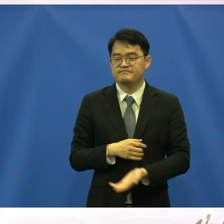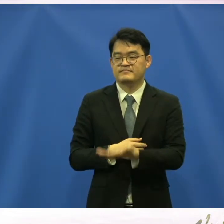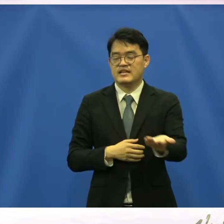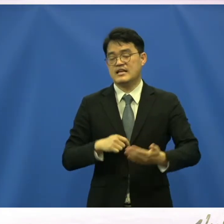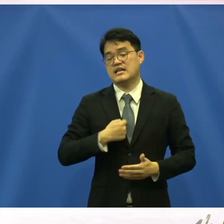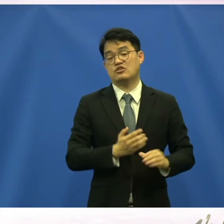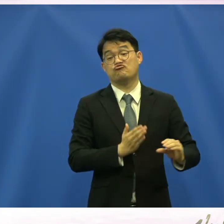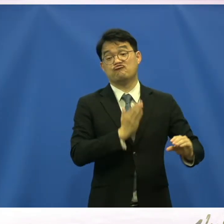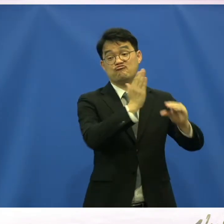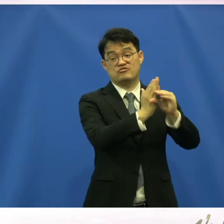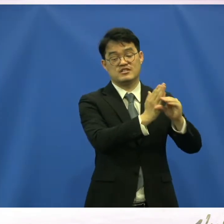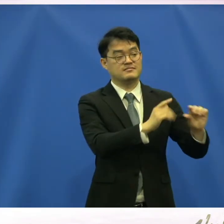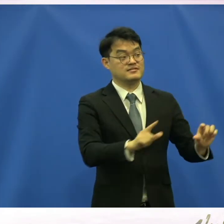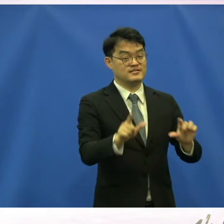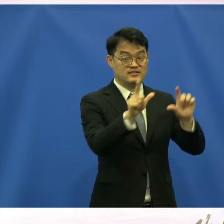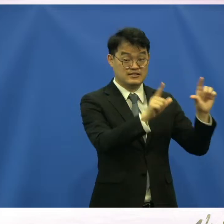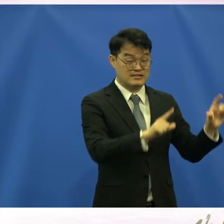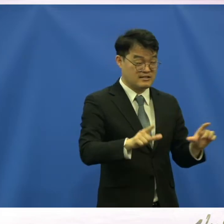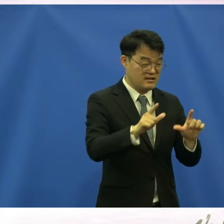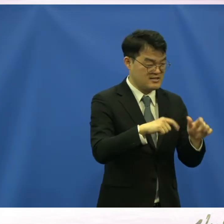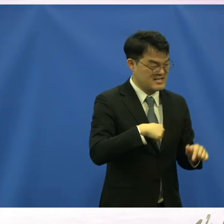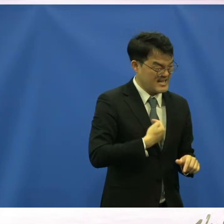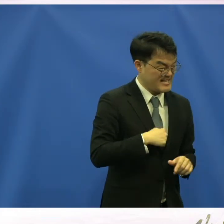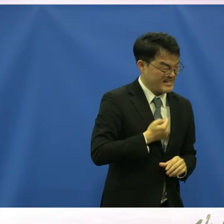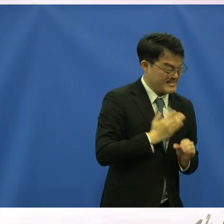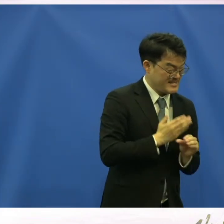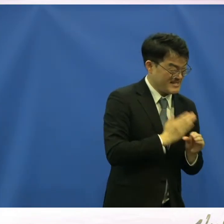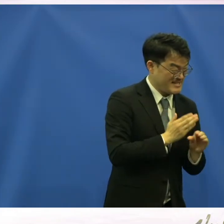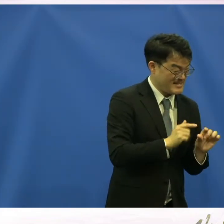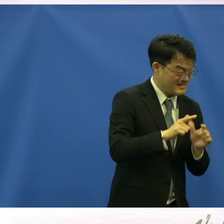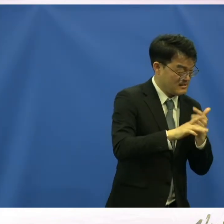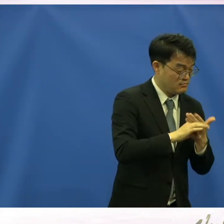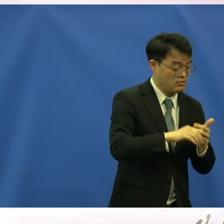중심적인 삶을 살면 정신질환 찾아오게 되어 있습니다.